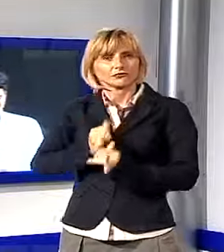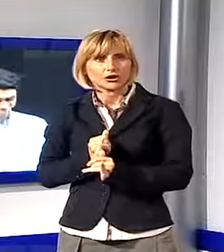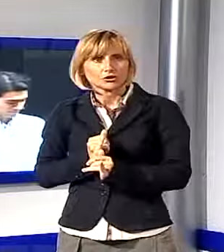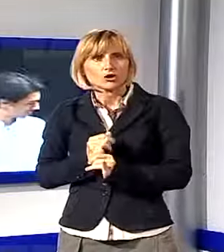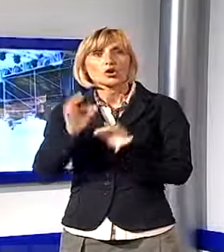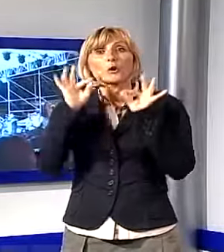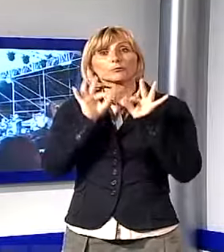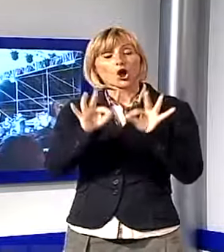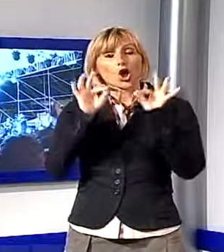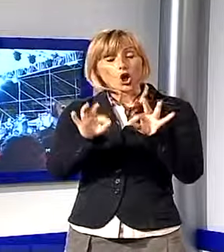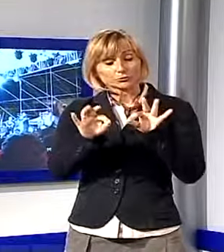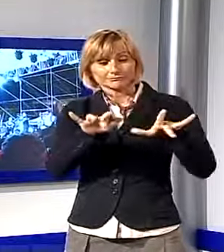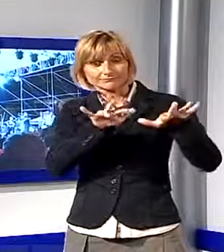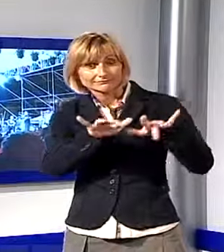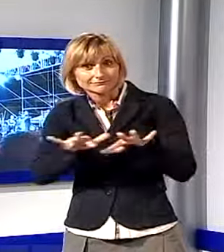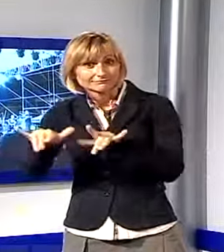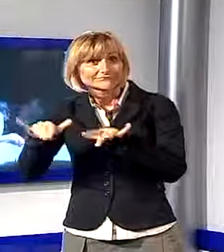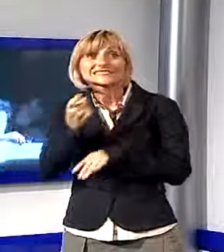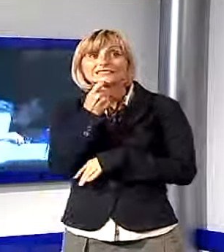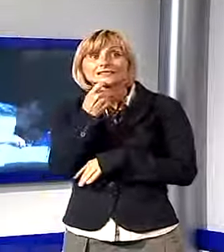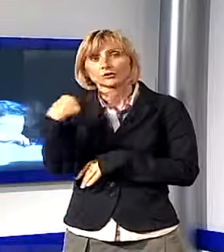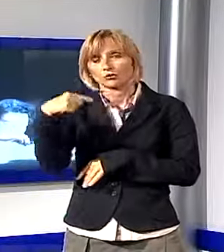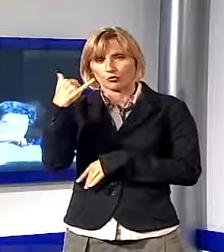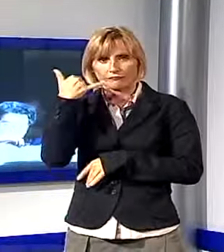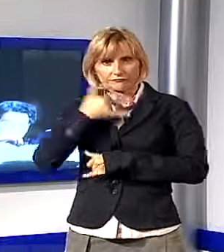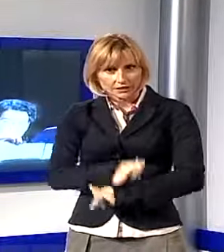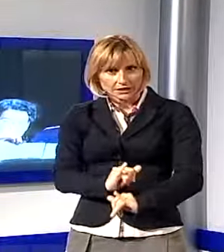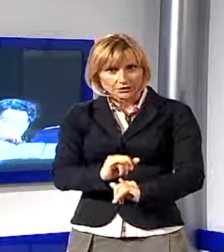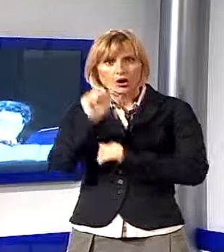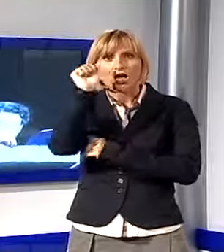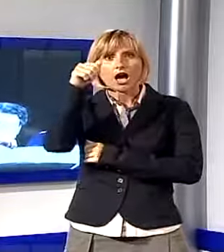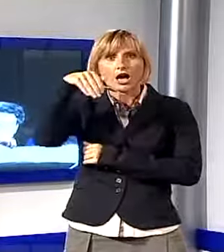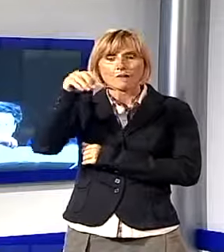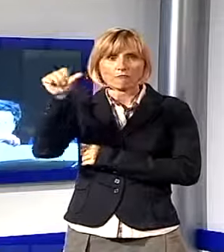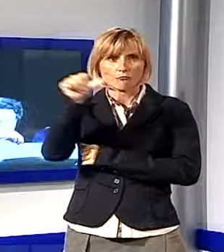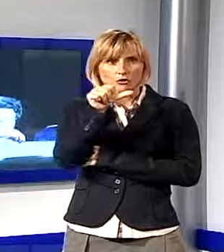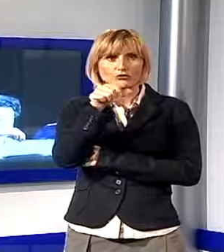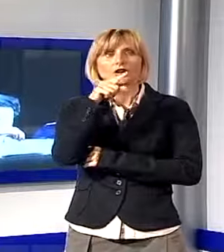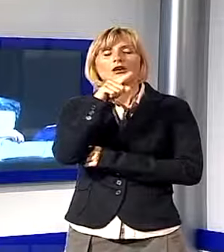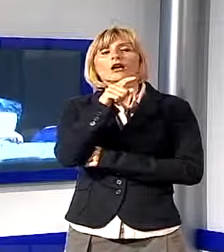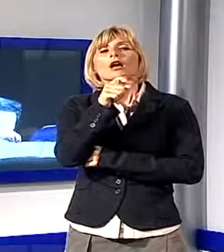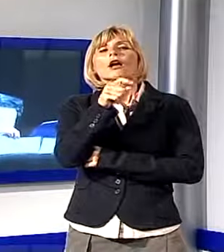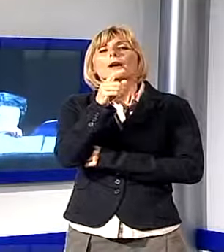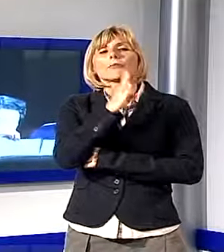pianoforte proprio dal figlio Amos, ha eseguito un brano che ha cantato al Festival di Sanremo, Love Me Tender.